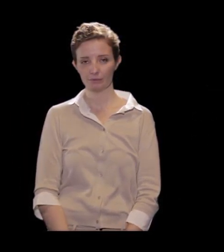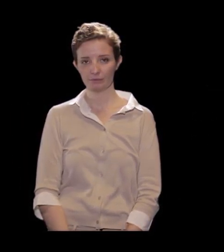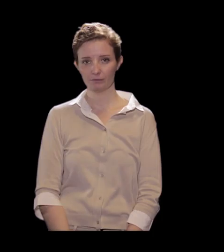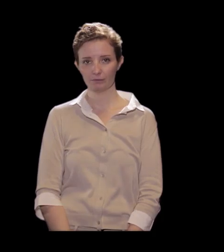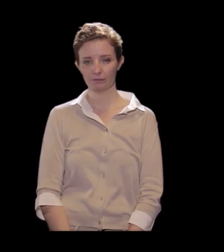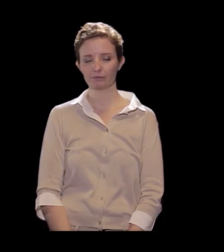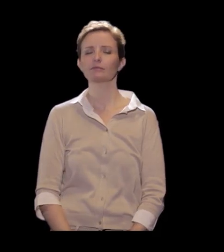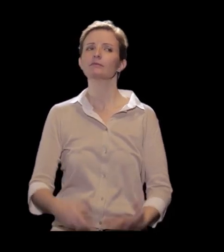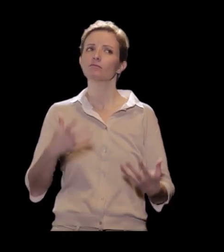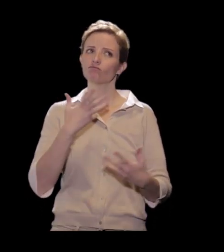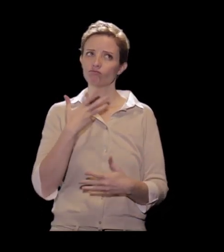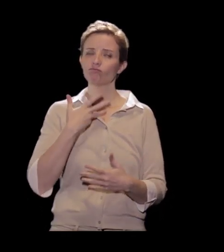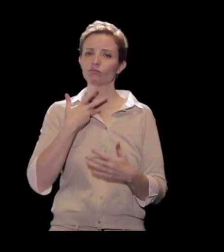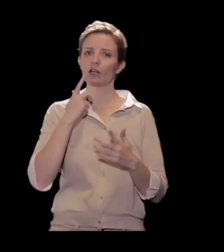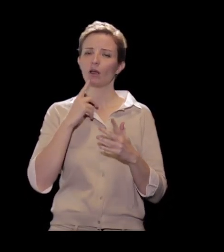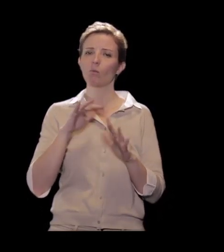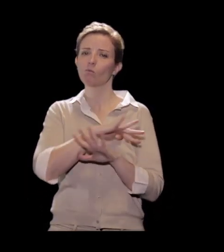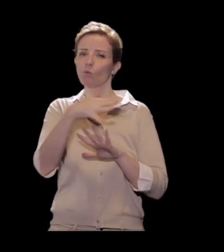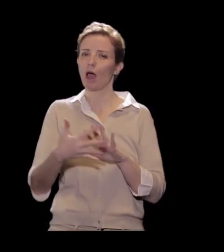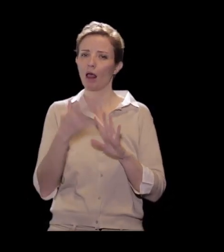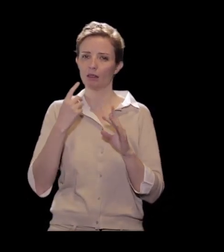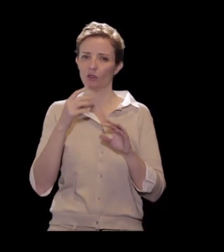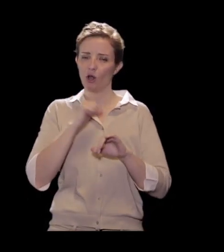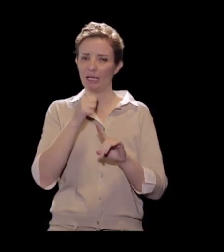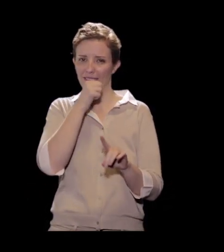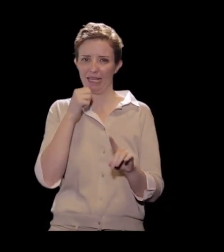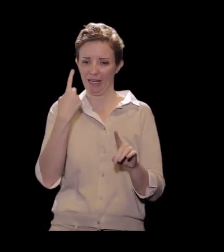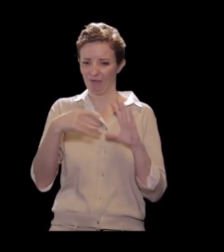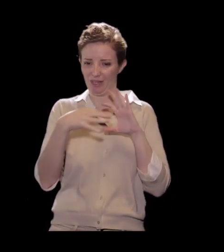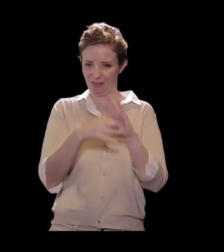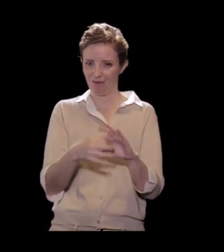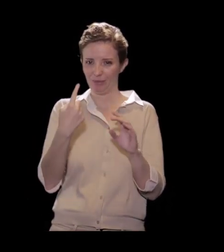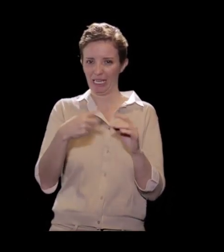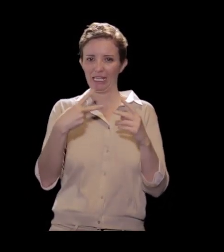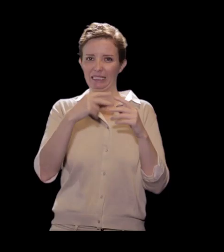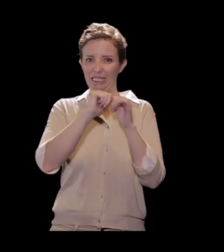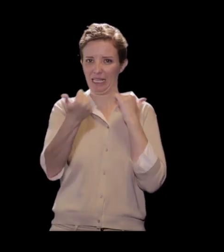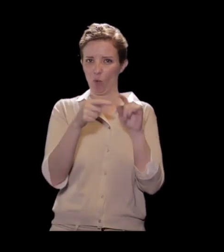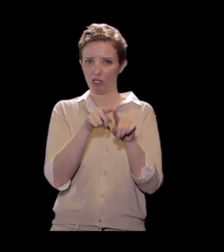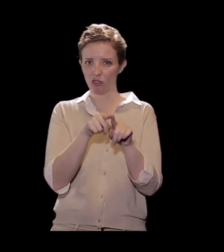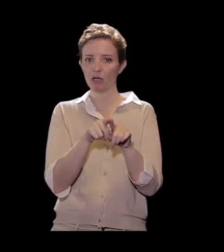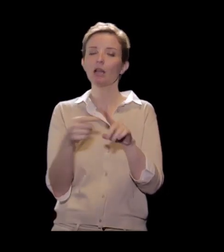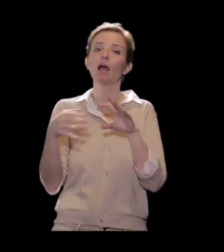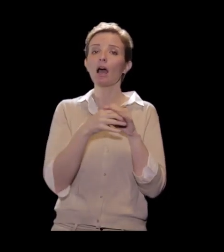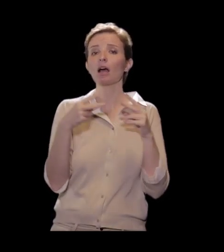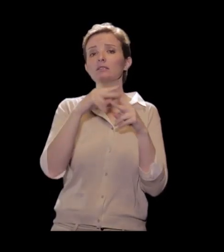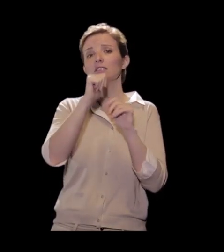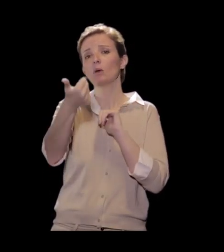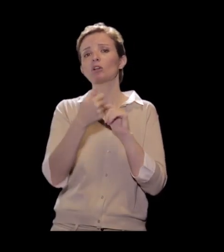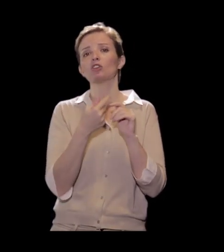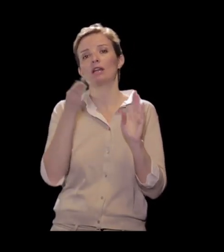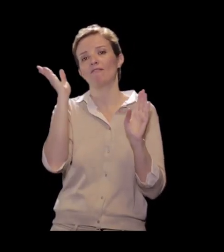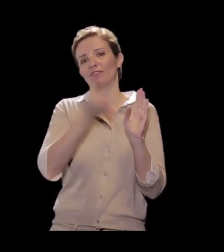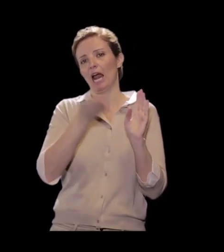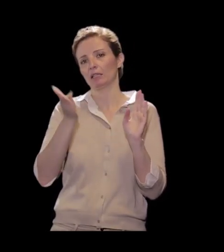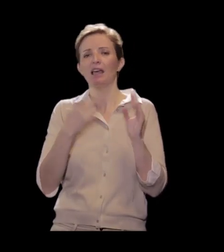un altro un'altra applicazione molto importante che riguarda sempre le disequazioni in generale riguarda evidentemente le situazioni tratte esattamente come abbia